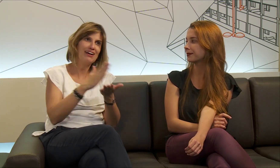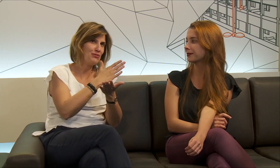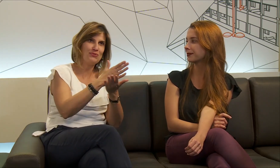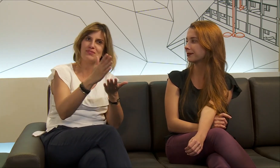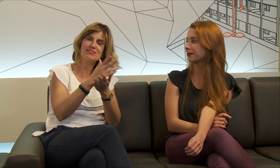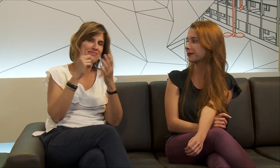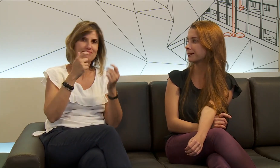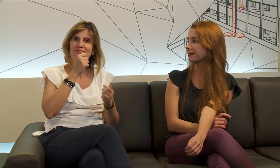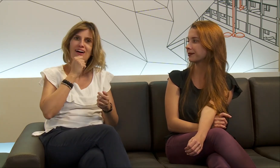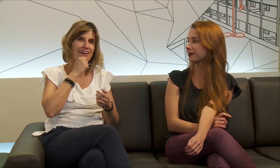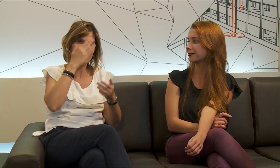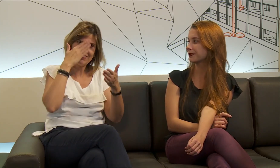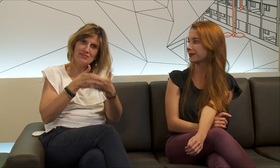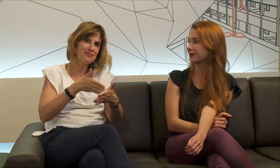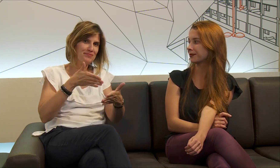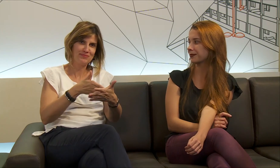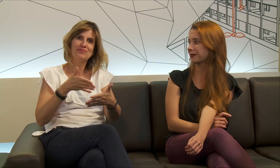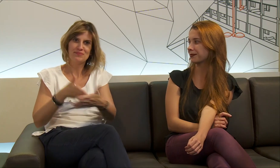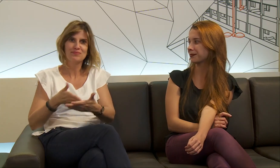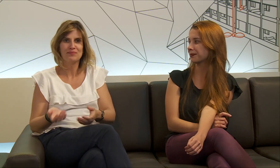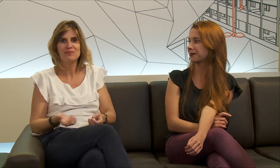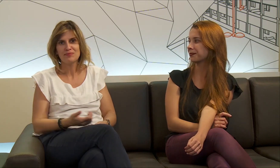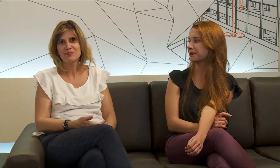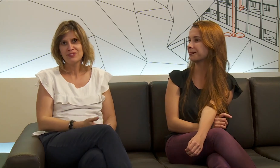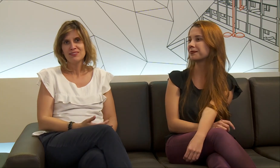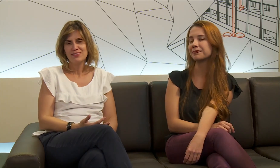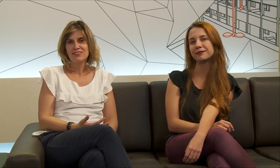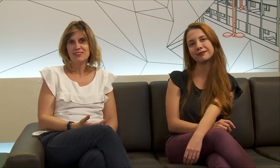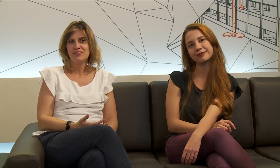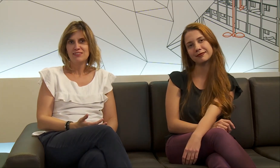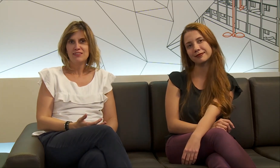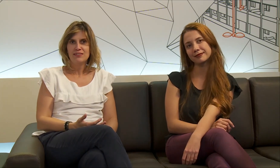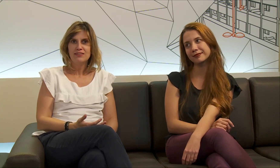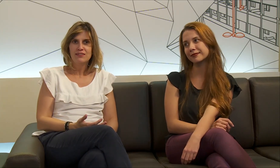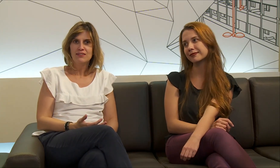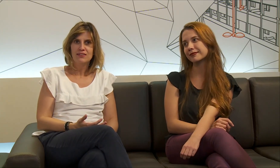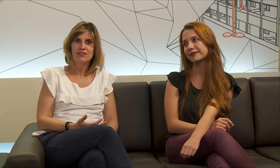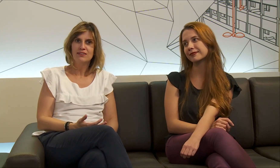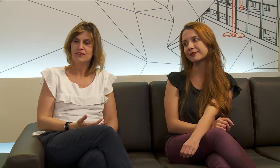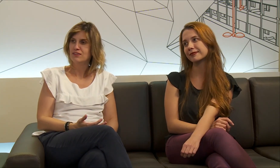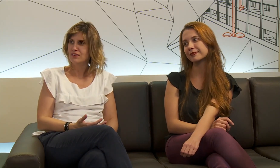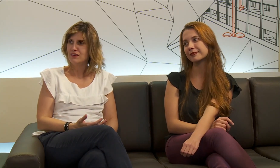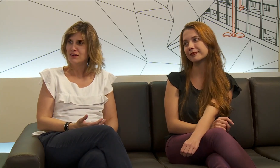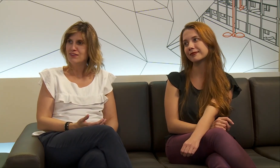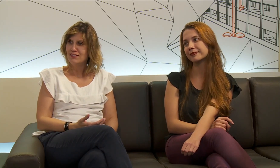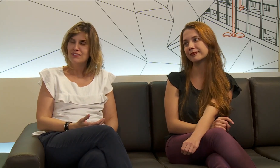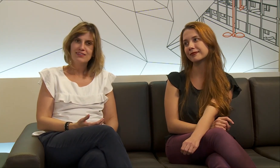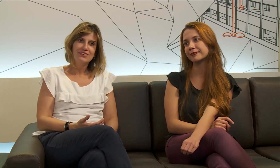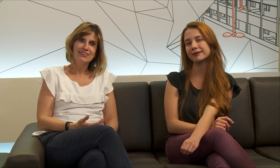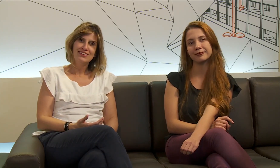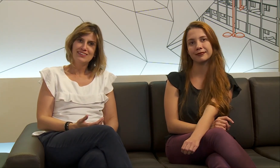fato a língua de sinais. Então, há algumas universidades que ainda criam barreiras para que a língua de sinais possa